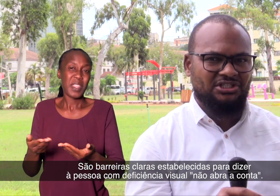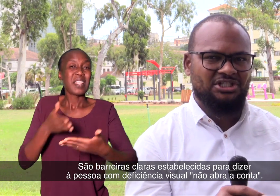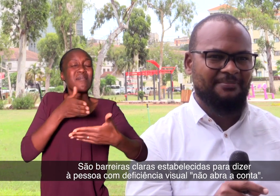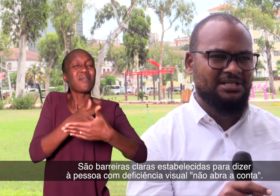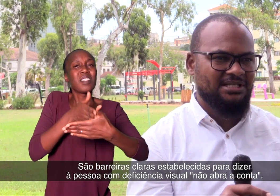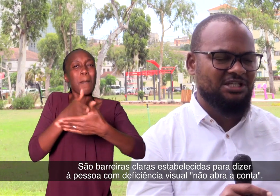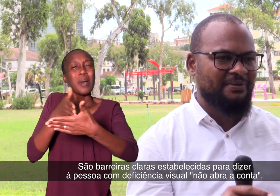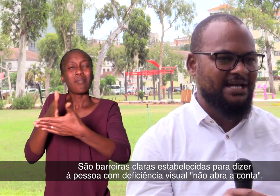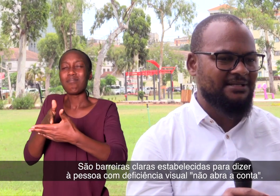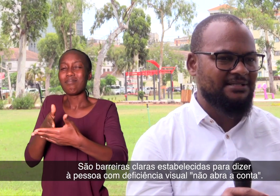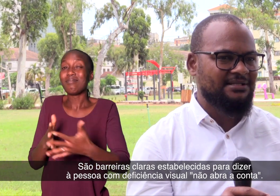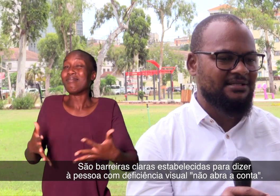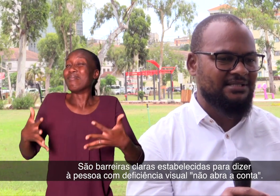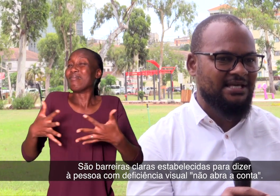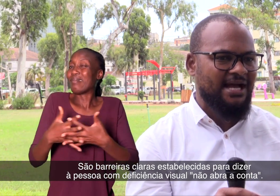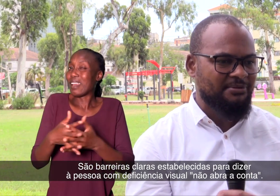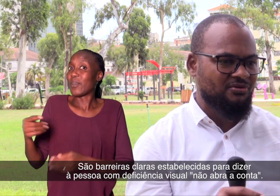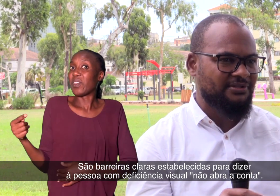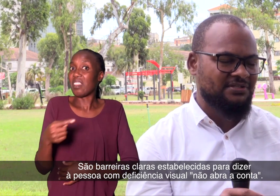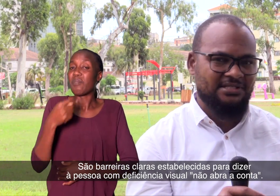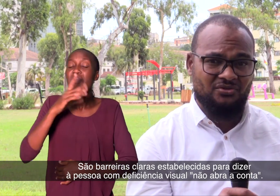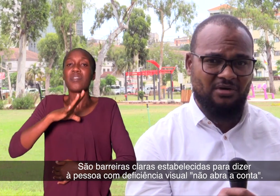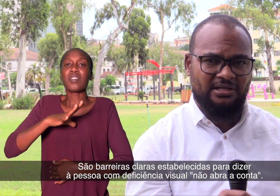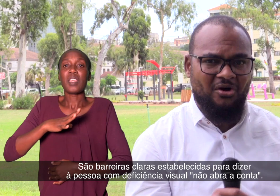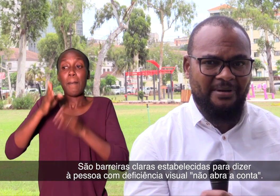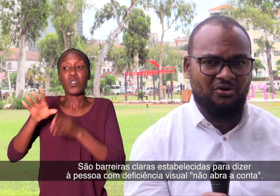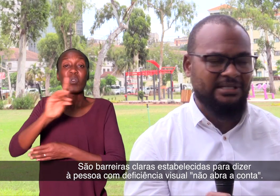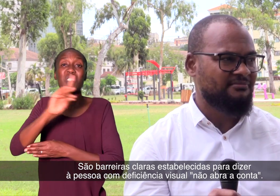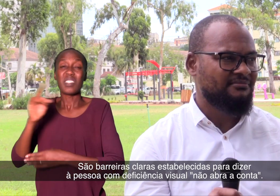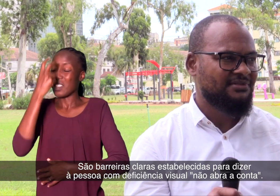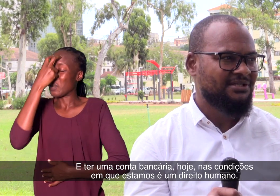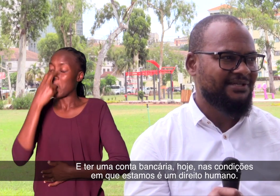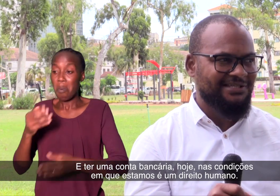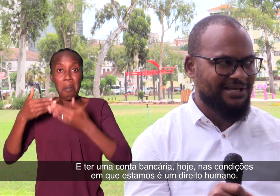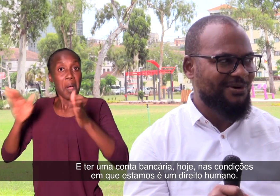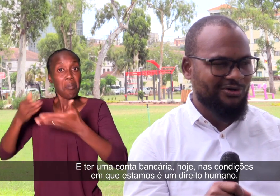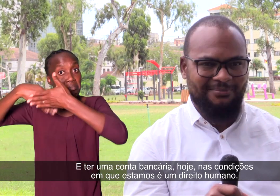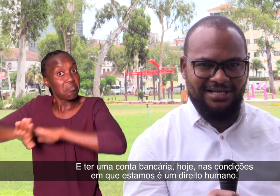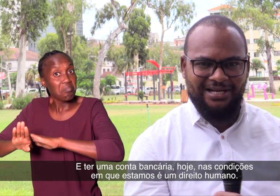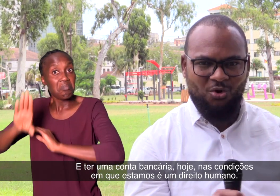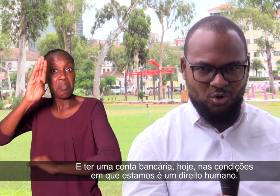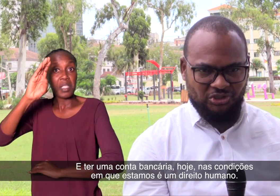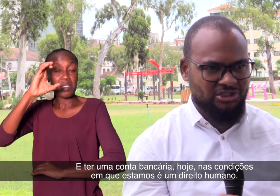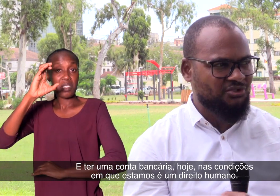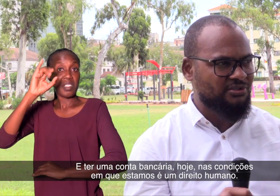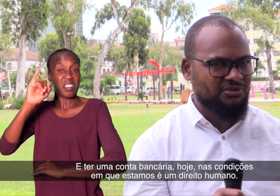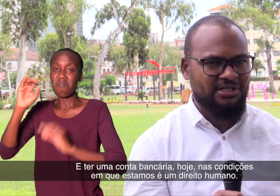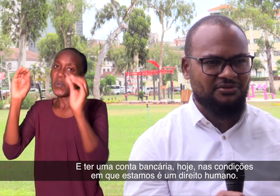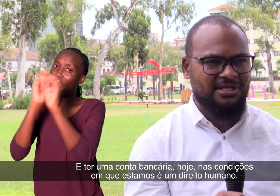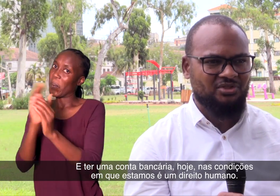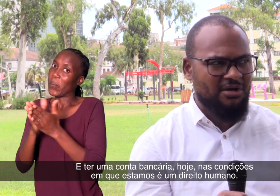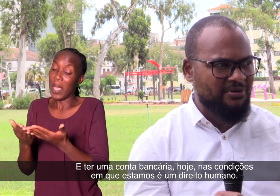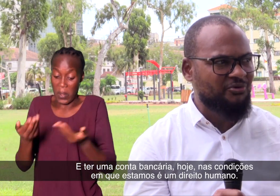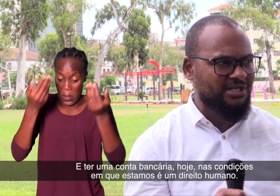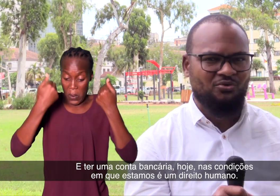claras, estabelecidas, para dizer à pessoa com deficiência visual não abra conta. E ter uma conta bancária hoje, nas condições